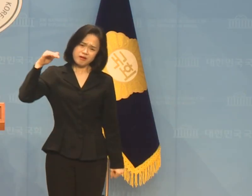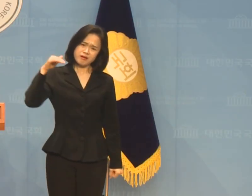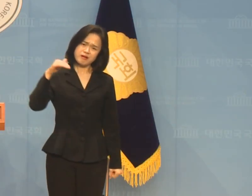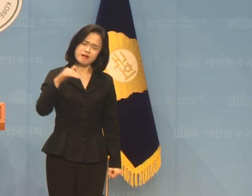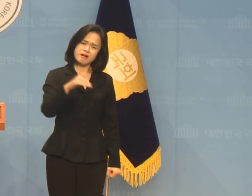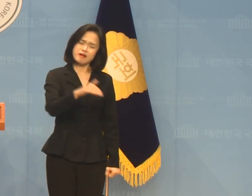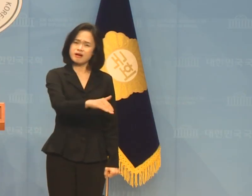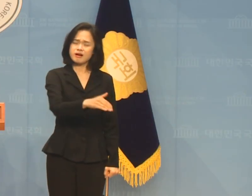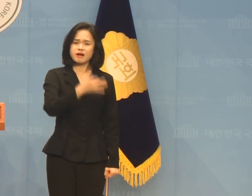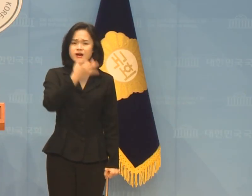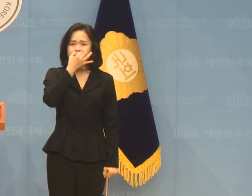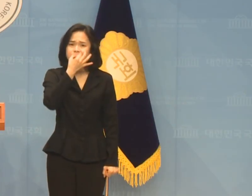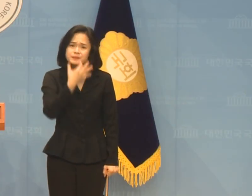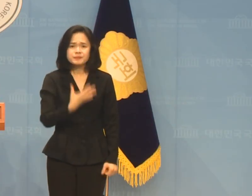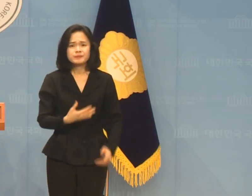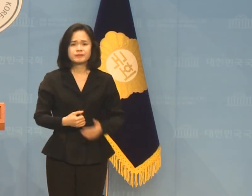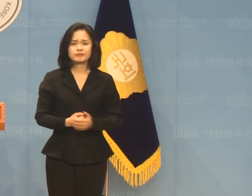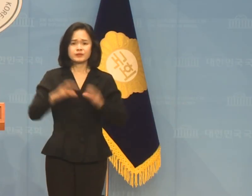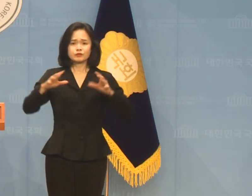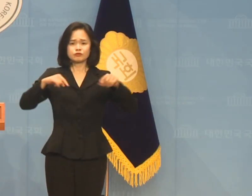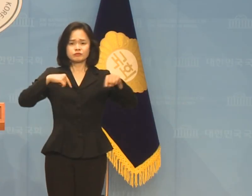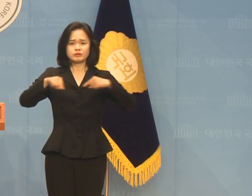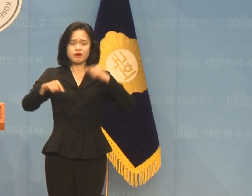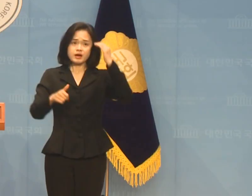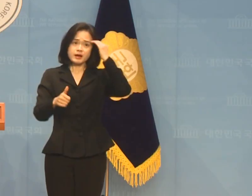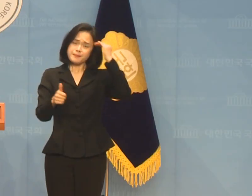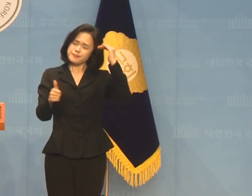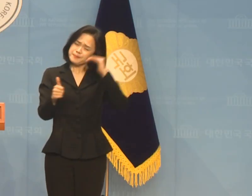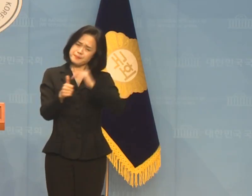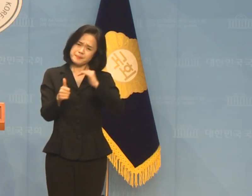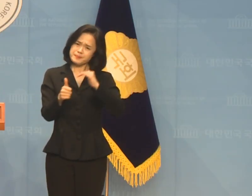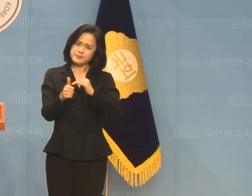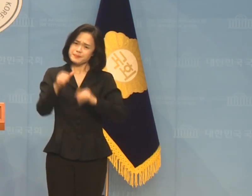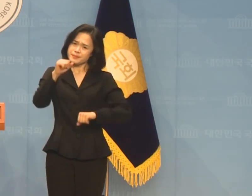발목을 잡는 그런 일만 했습니다.